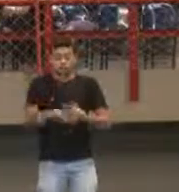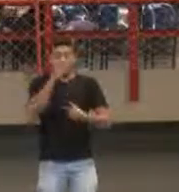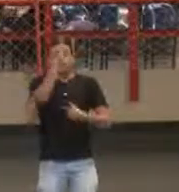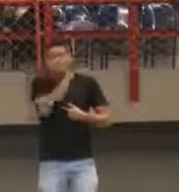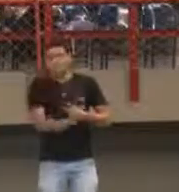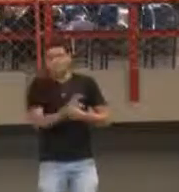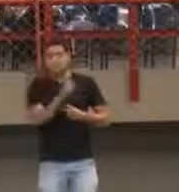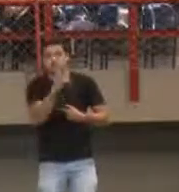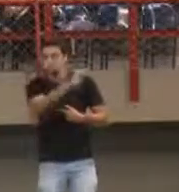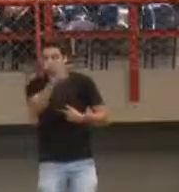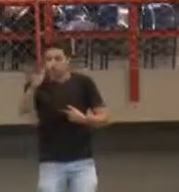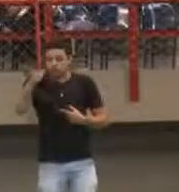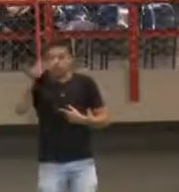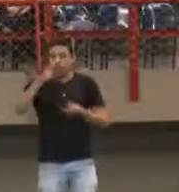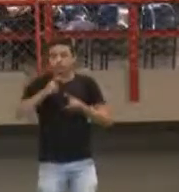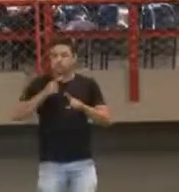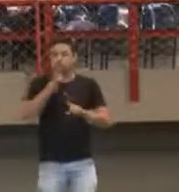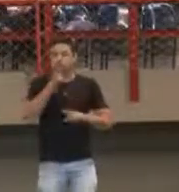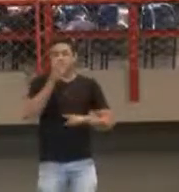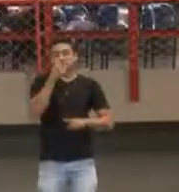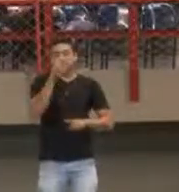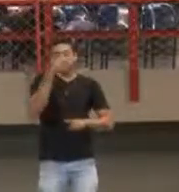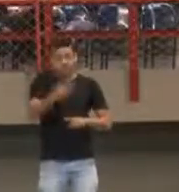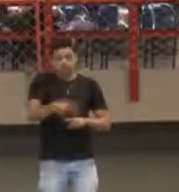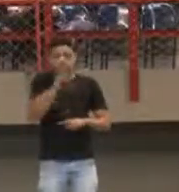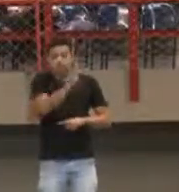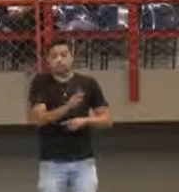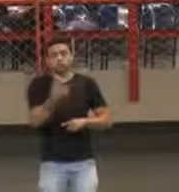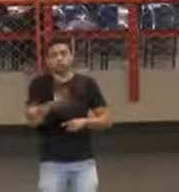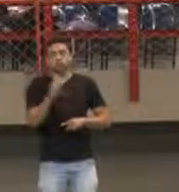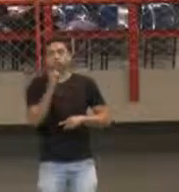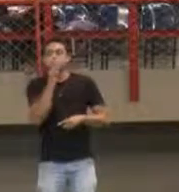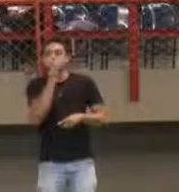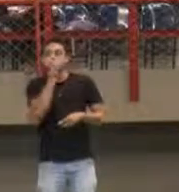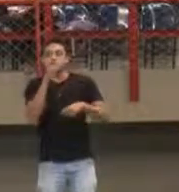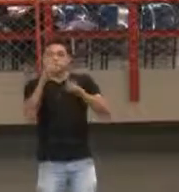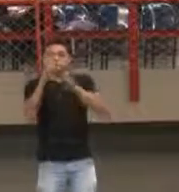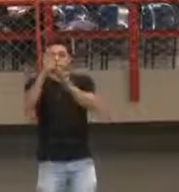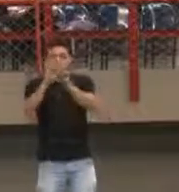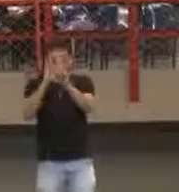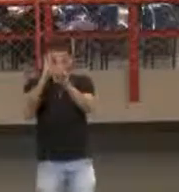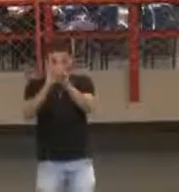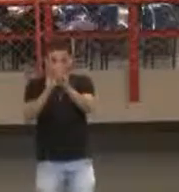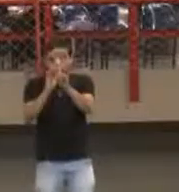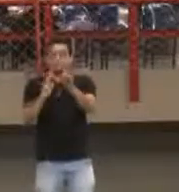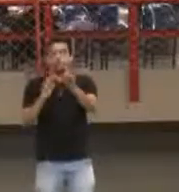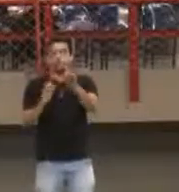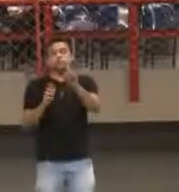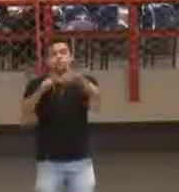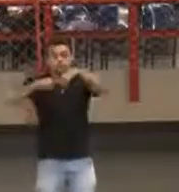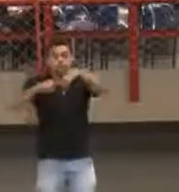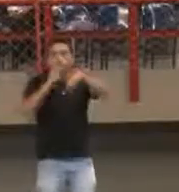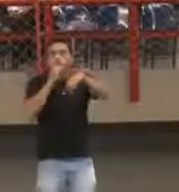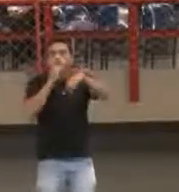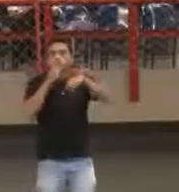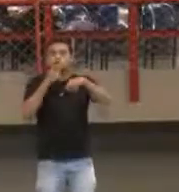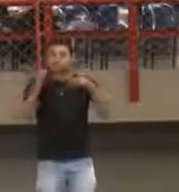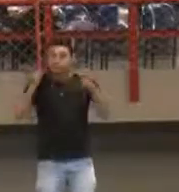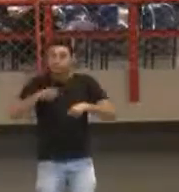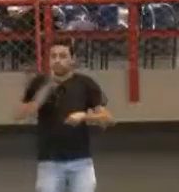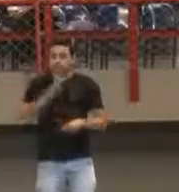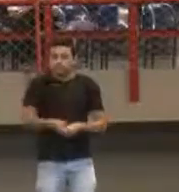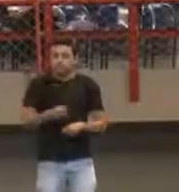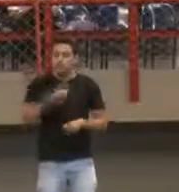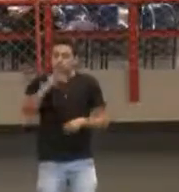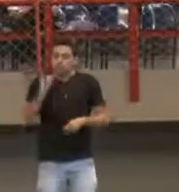tem energia geotérmica, não se tem essa energia, mas é uma fonte boa de energia,